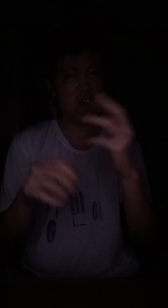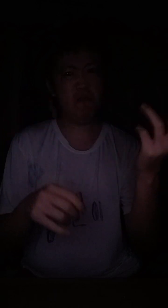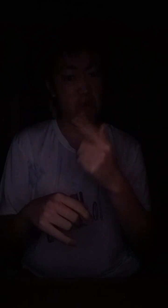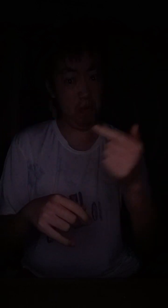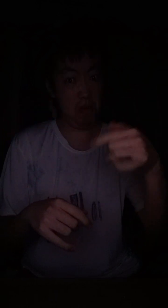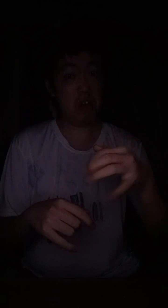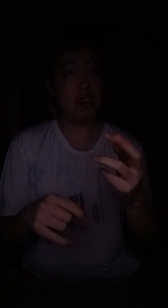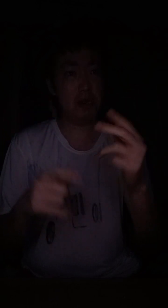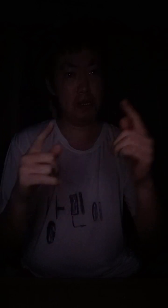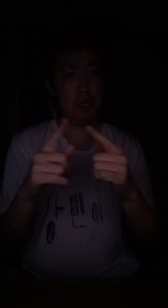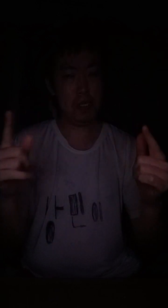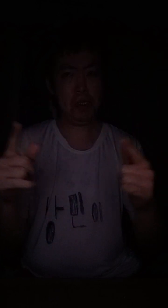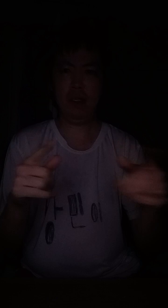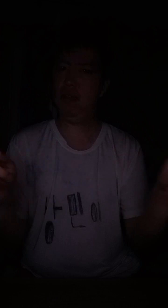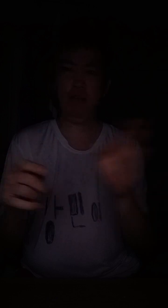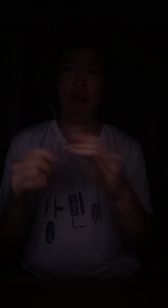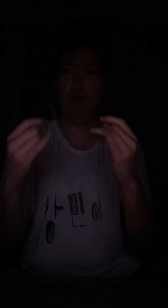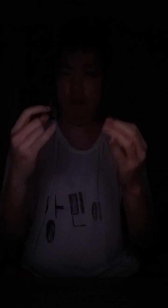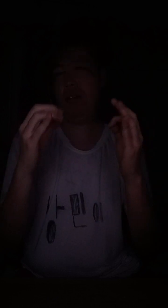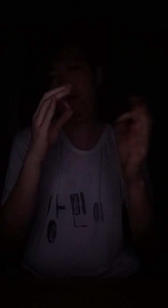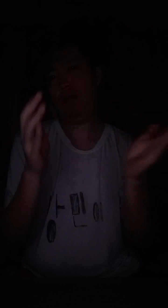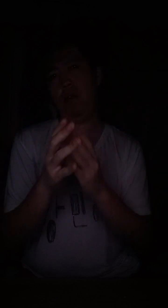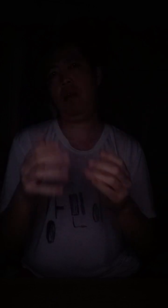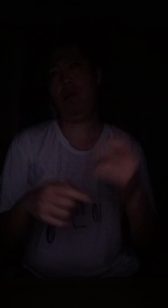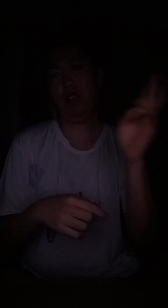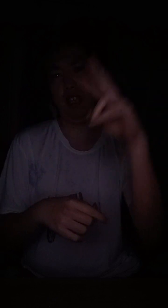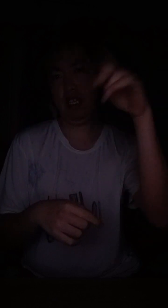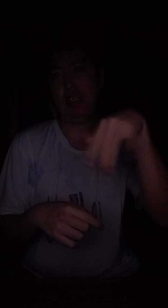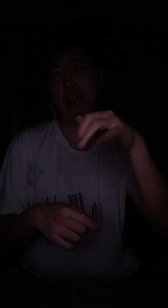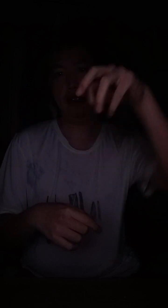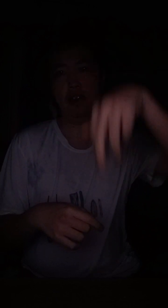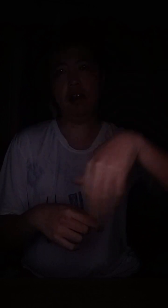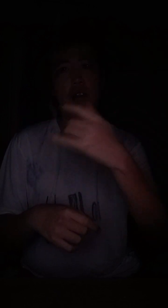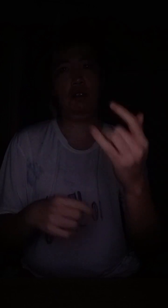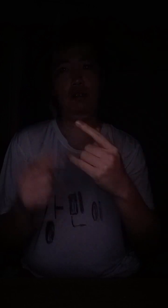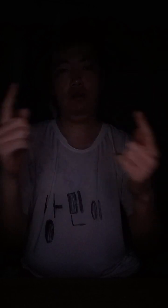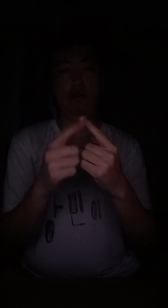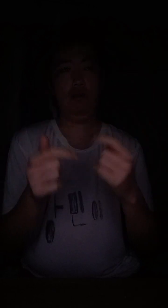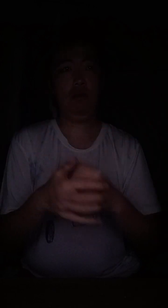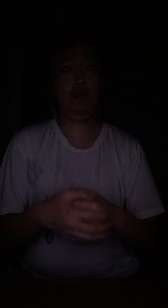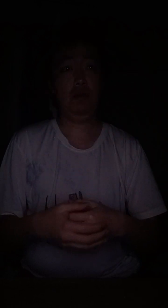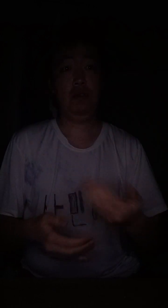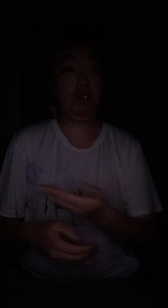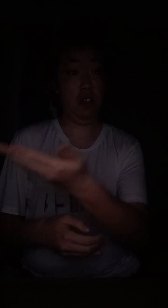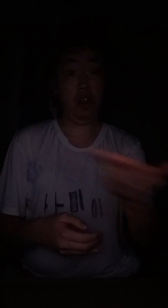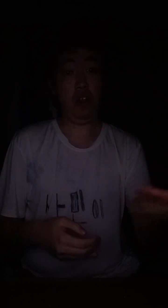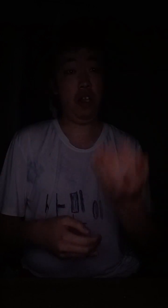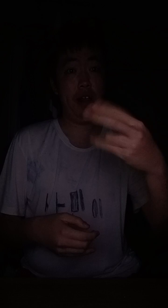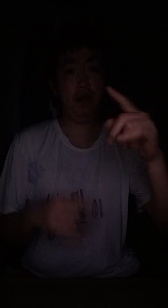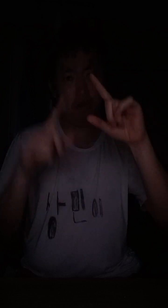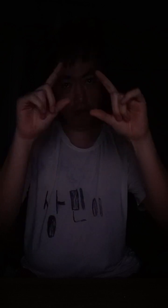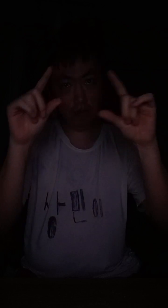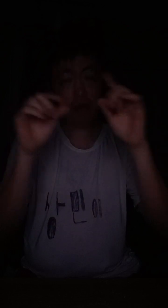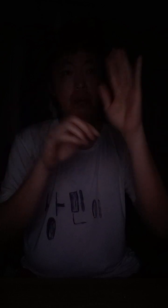등 기본적인 정보는 알려야 하는 것 아니냐는 지적이 제기되고 있습니다. 너네 이렇게 하니까 몰카가 있으니까 항상 조심을 해야